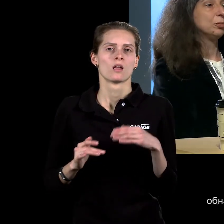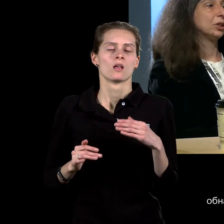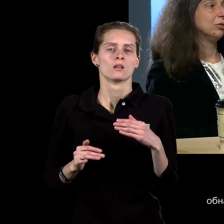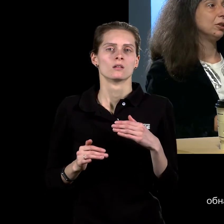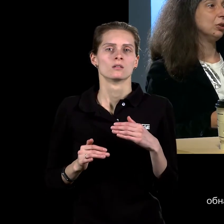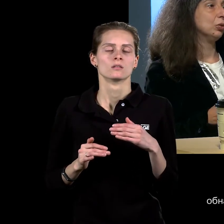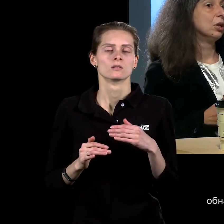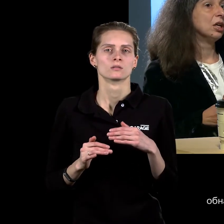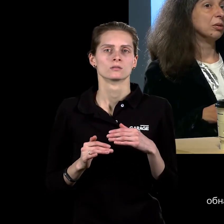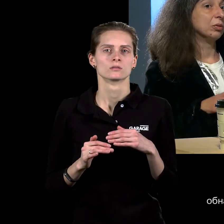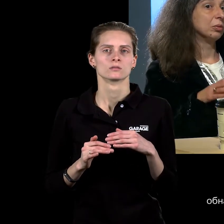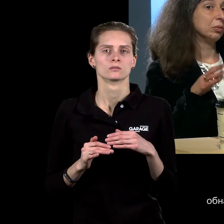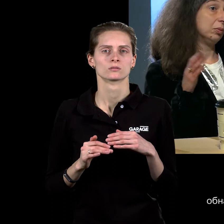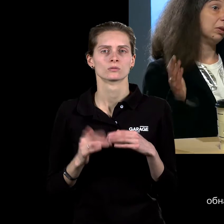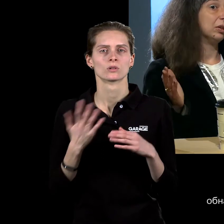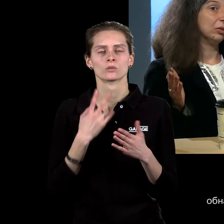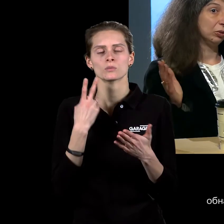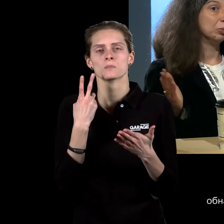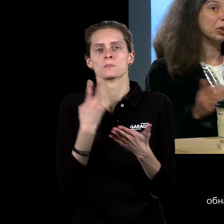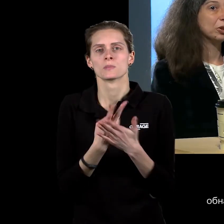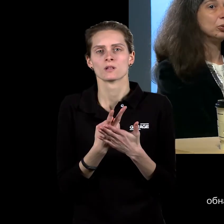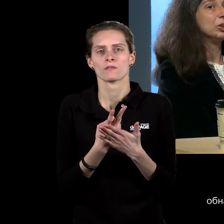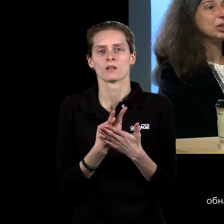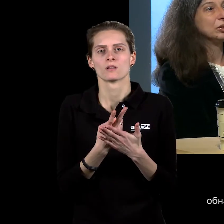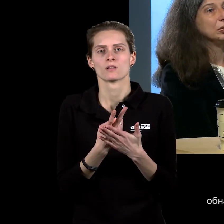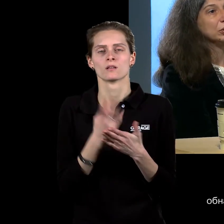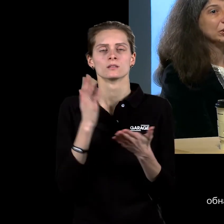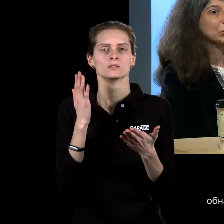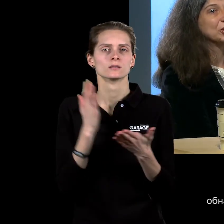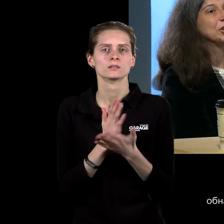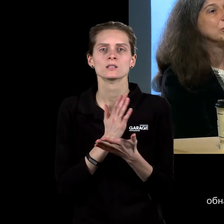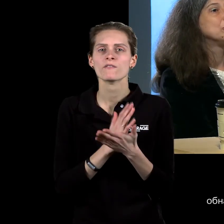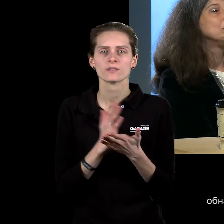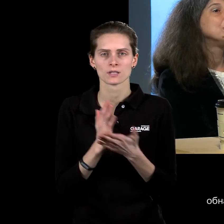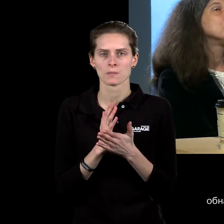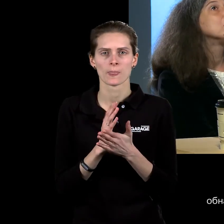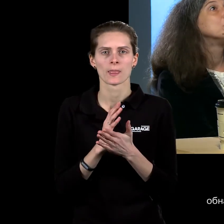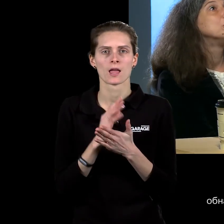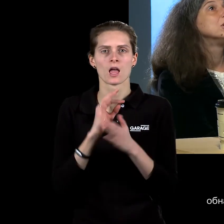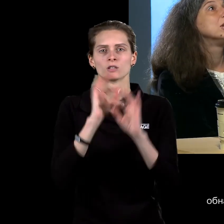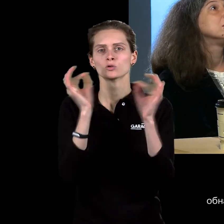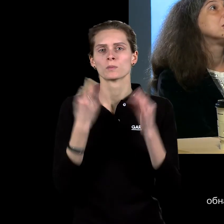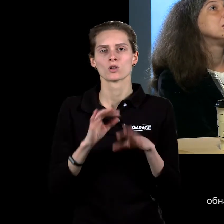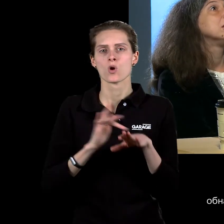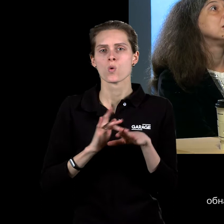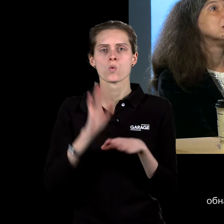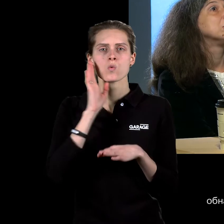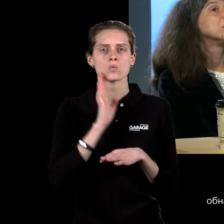холостяками, которое представляет некую, собственно, абсолютно не изображение обнаженной женщины, как вы помните,